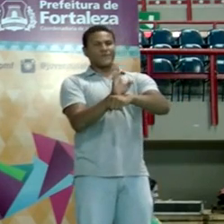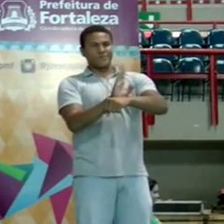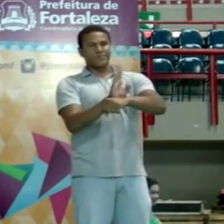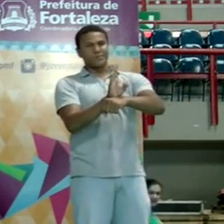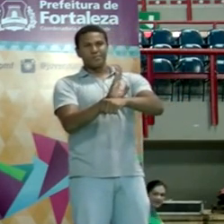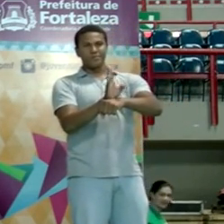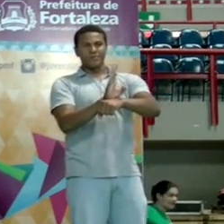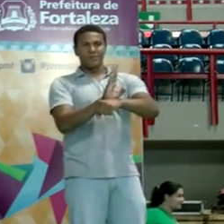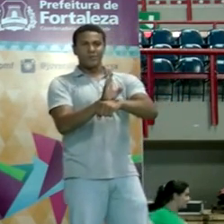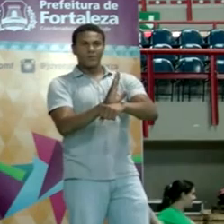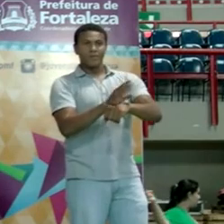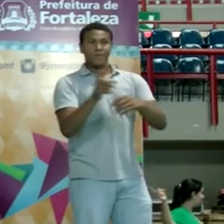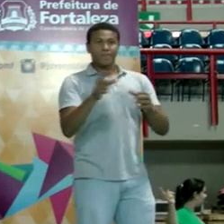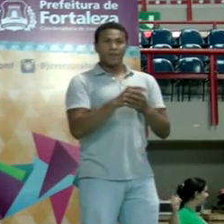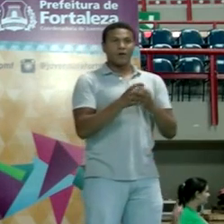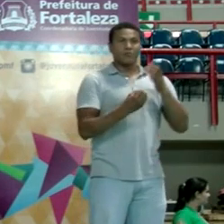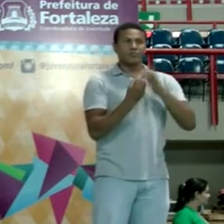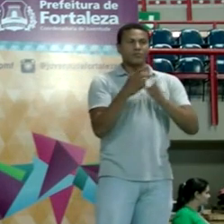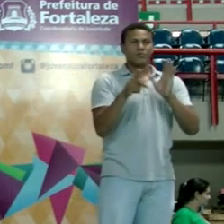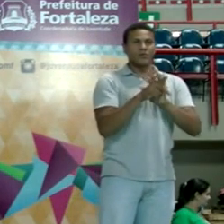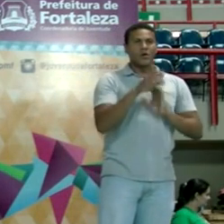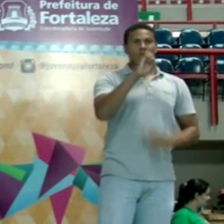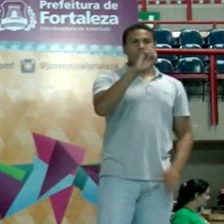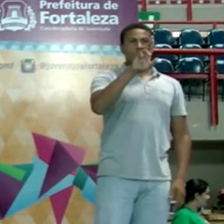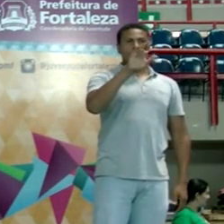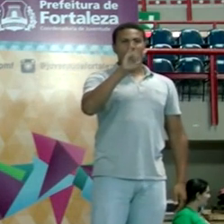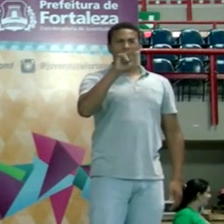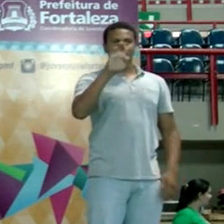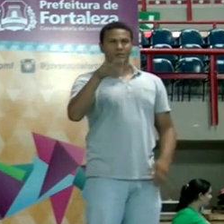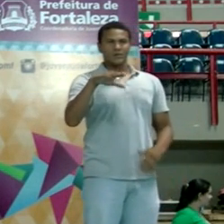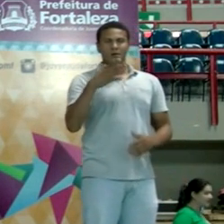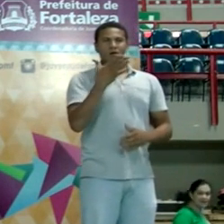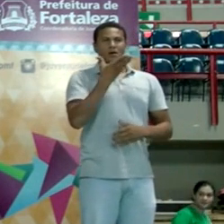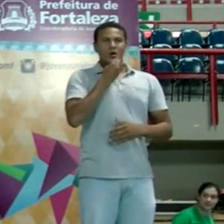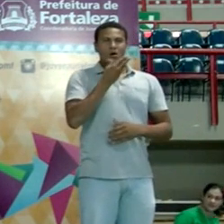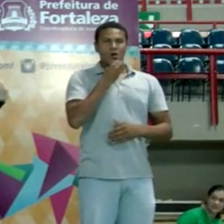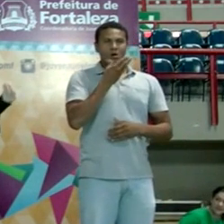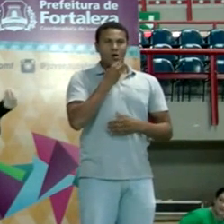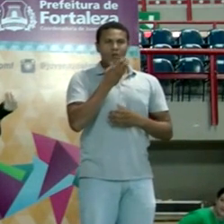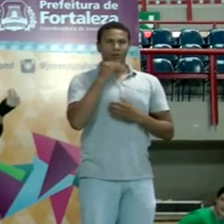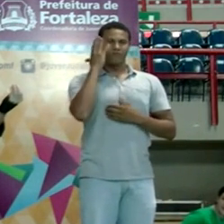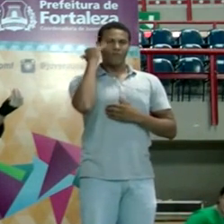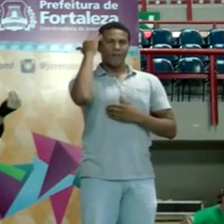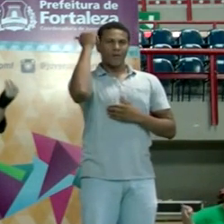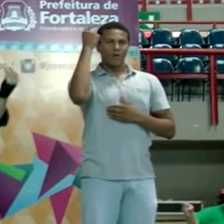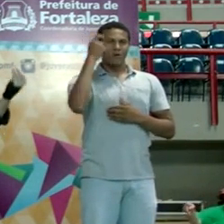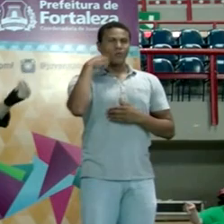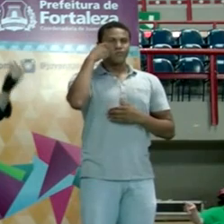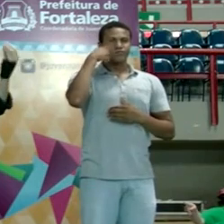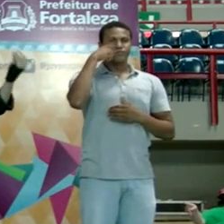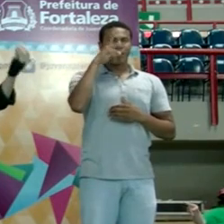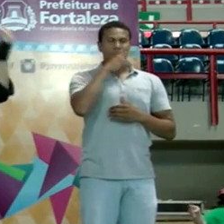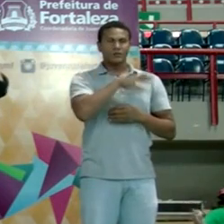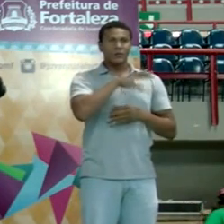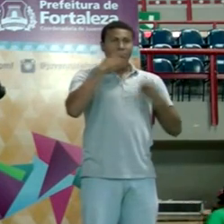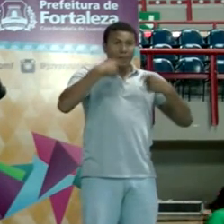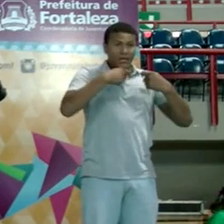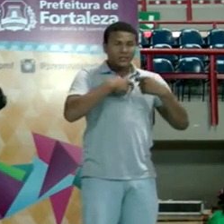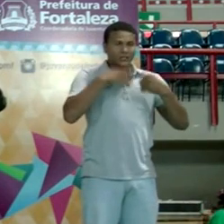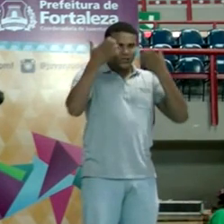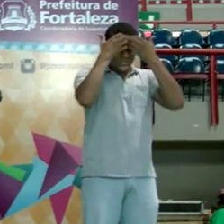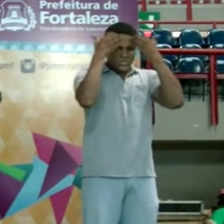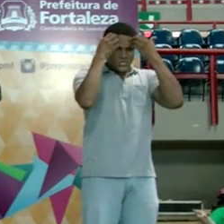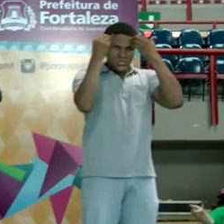um filme chamado A Origem, né? Que é com o Leonardo DiCaprio, onde eles precisam colocar e implantar uma ideia na cabeça de